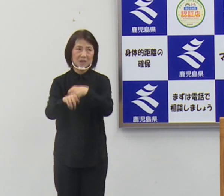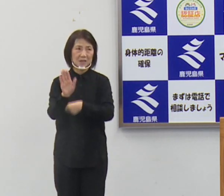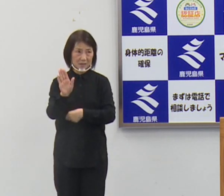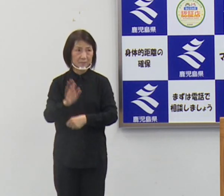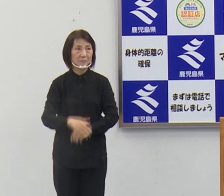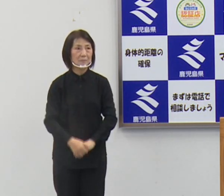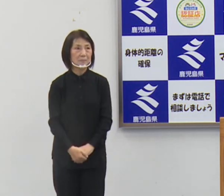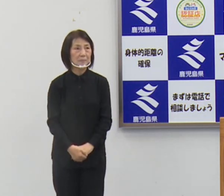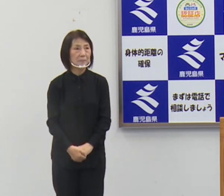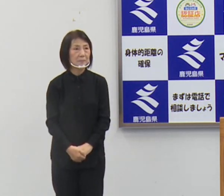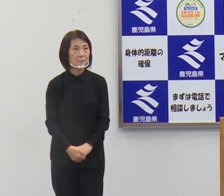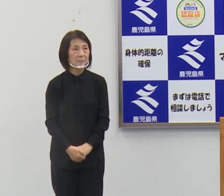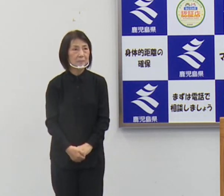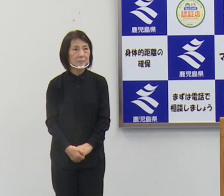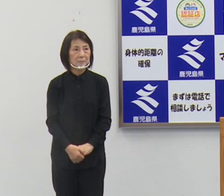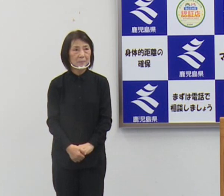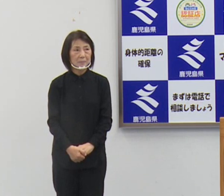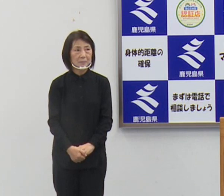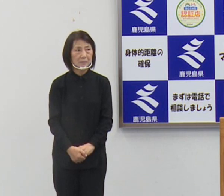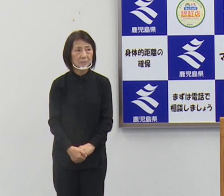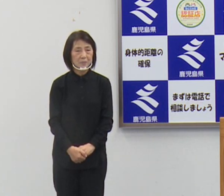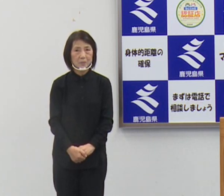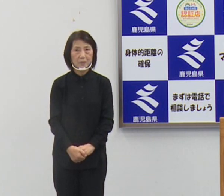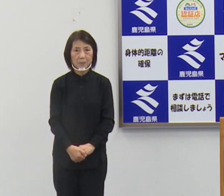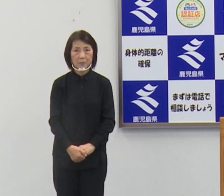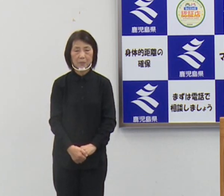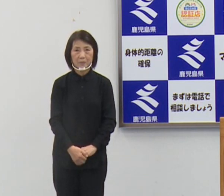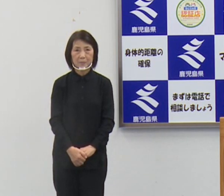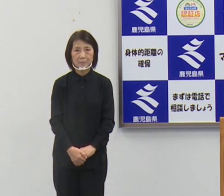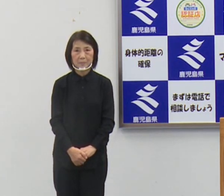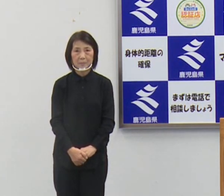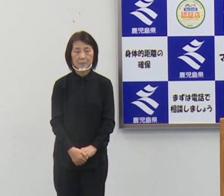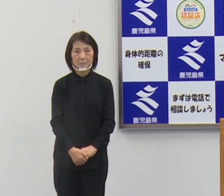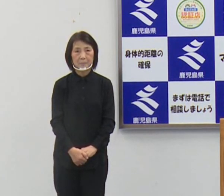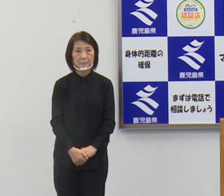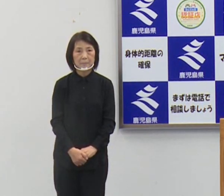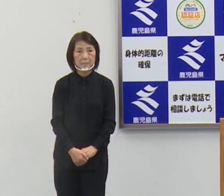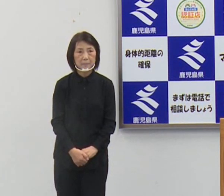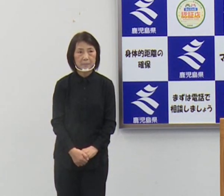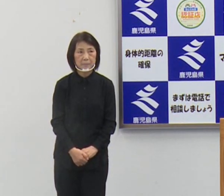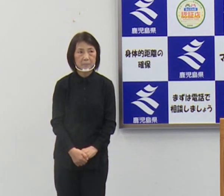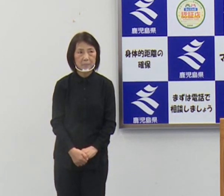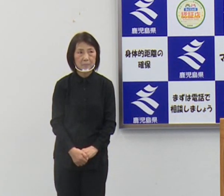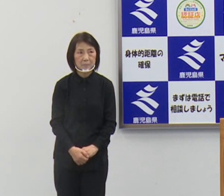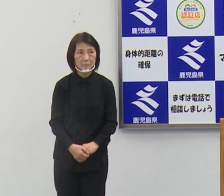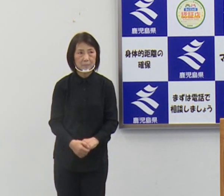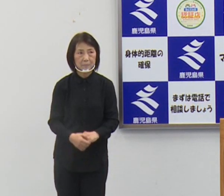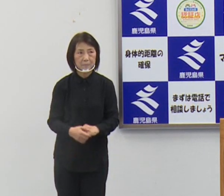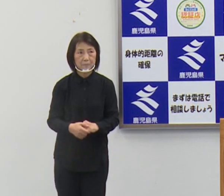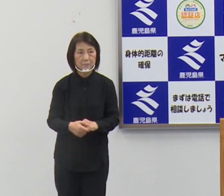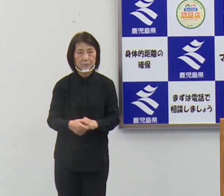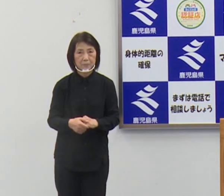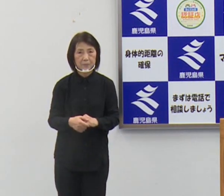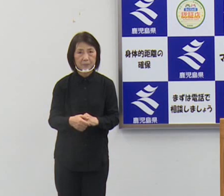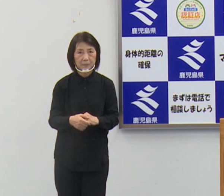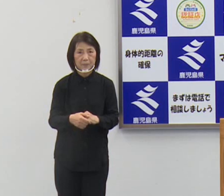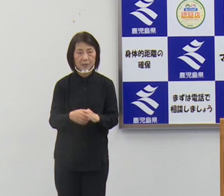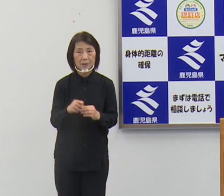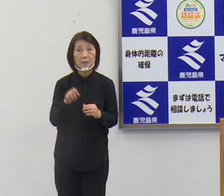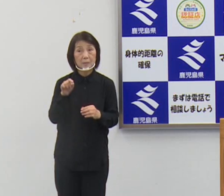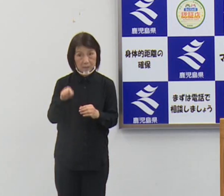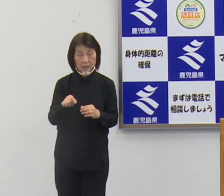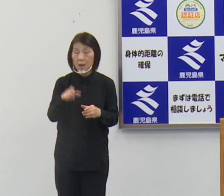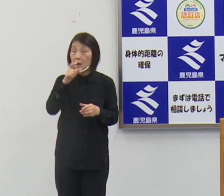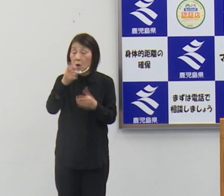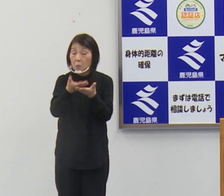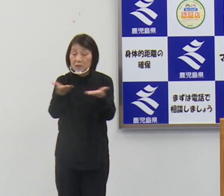霧島2箇所、 すいません。 じゃあ67ってこと。 67 と言います。で、飲食店ないしは大規模集客施設ということ で、飲